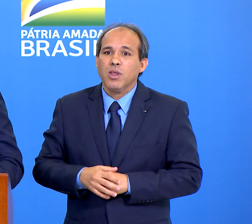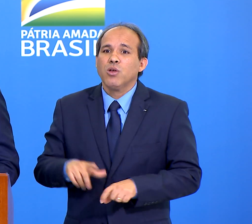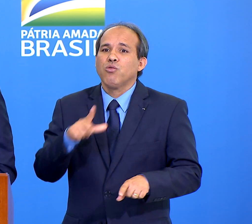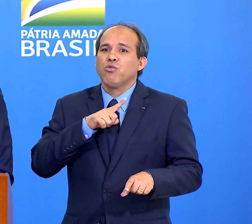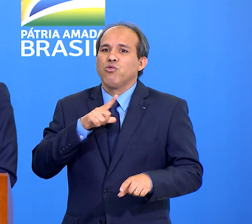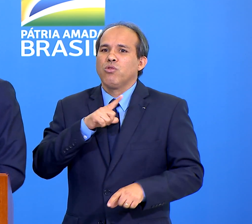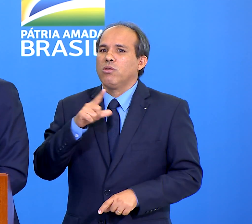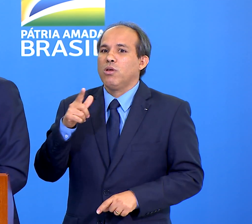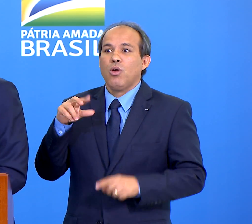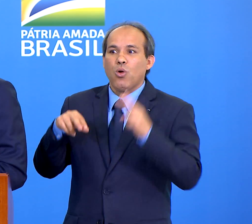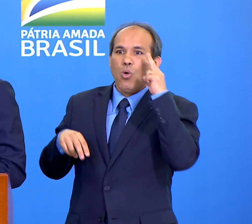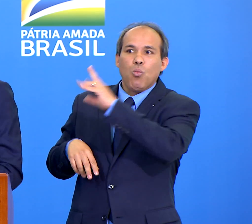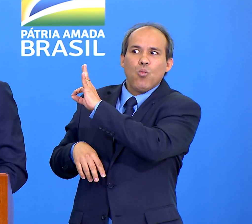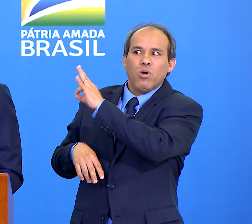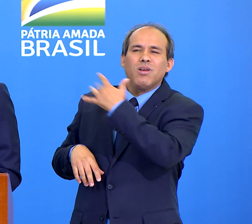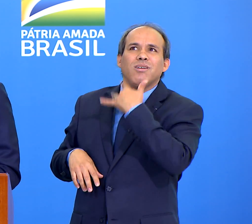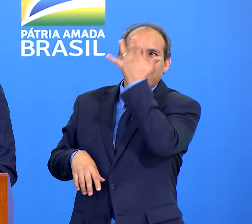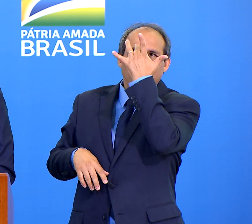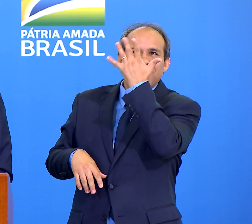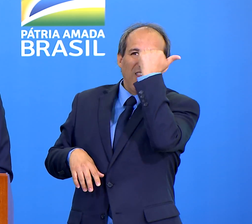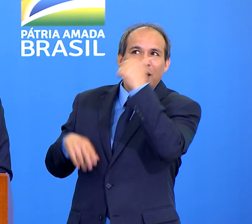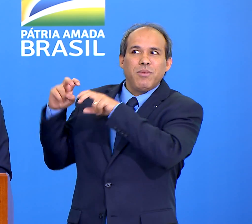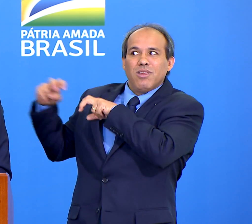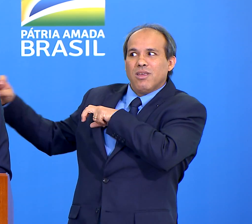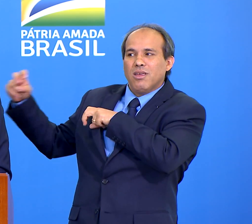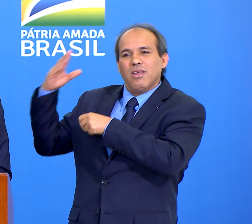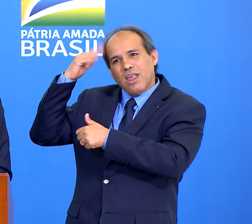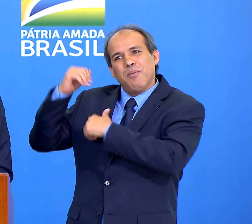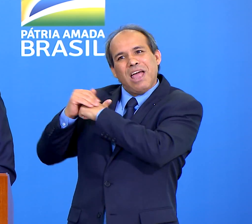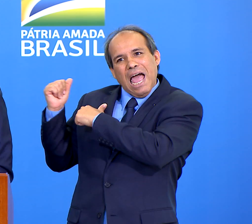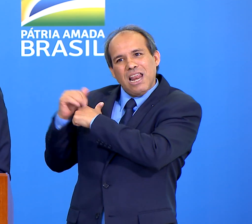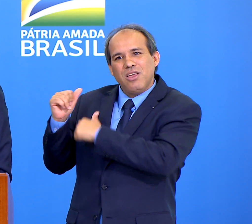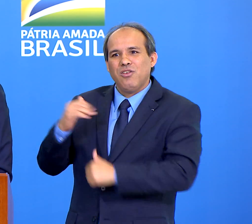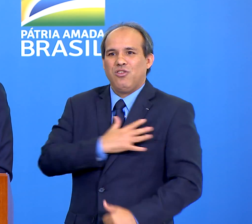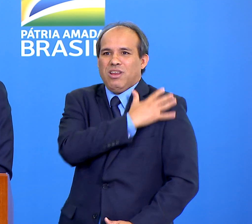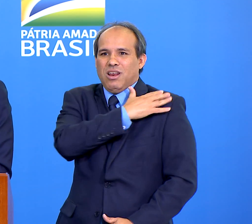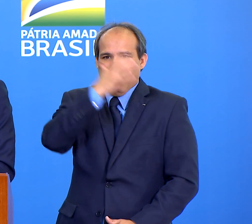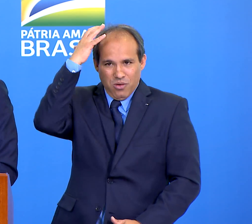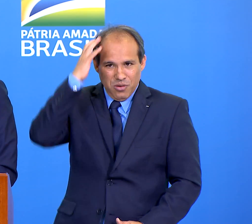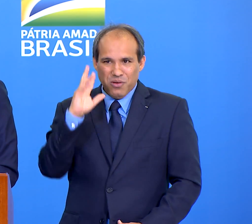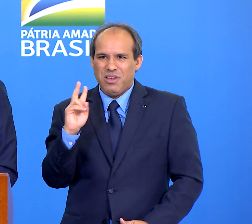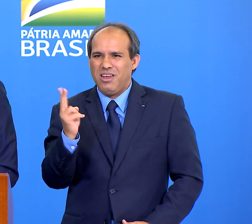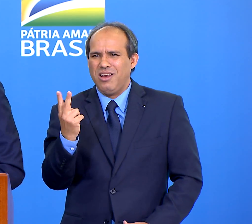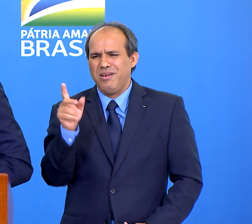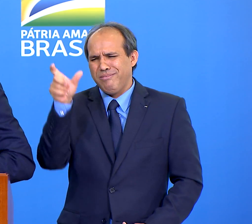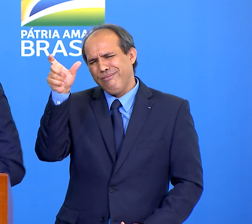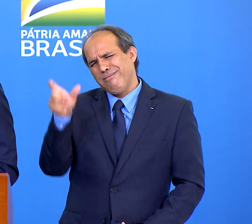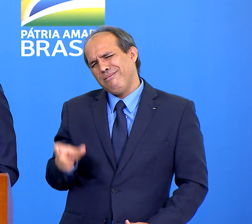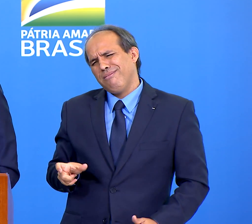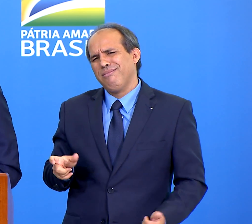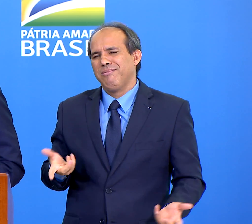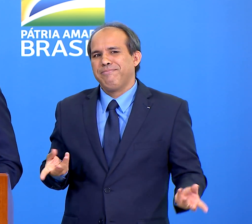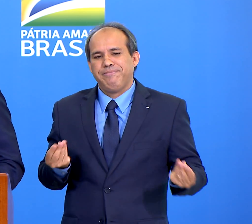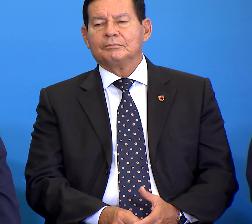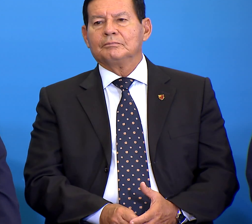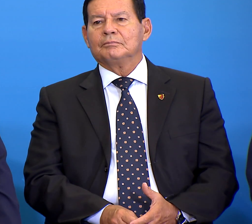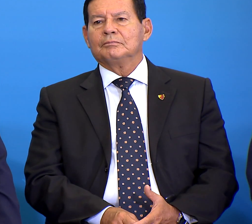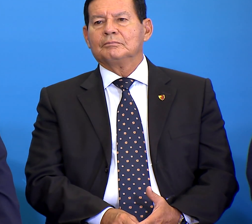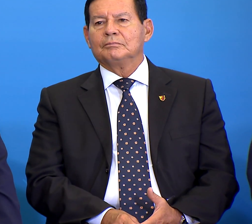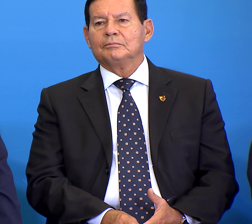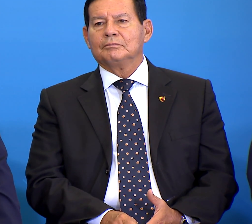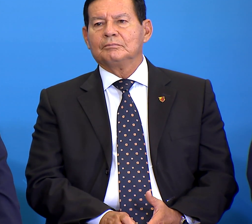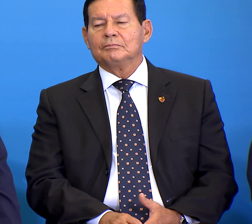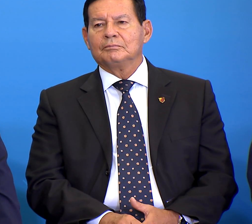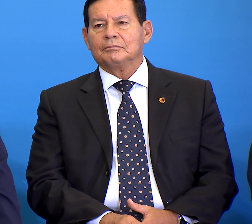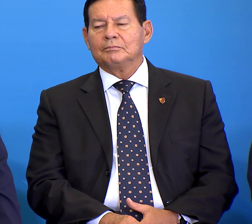temos o gênero não tô nem olhando aqui porque eu já sei tá até pelo carinho General Heleno que uma pessoa com eu gosto